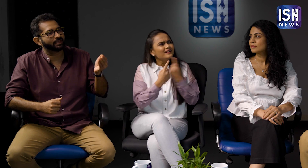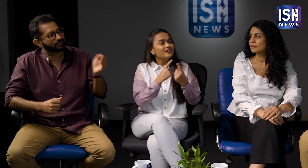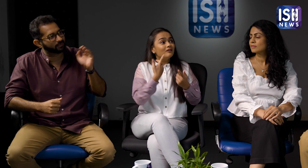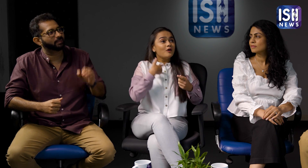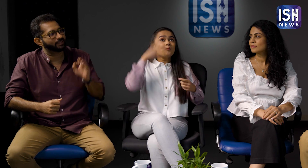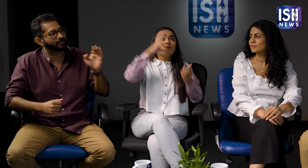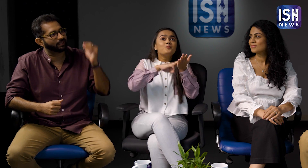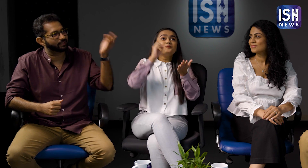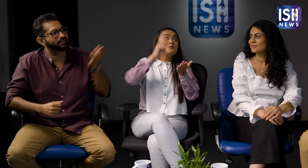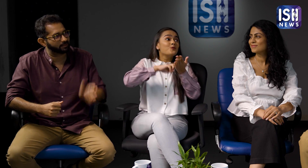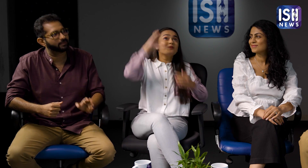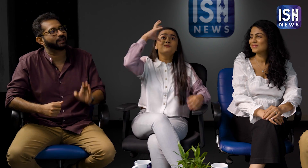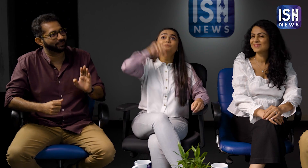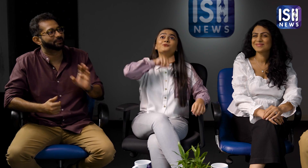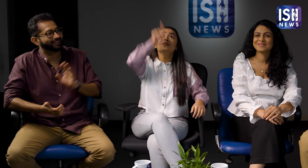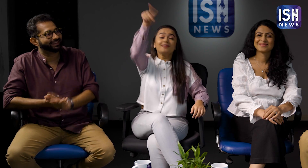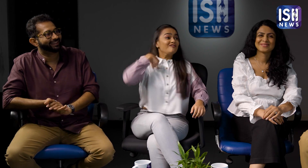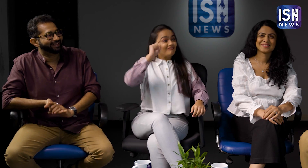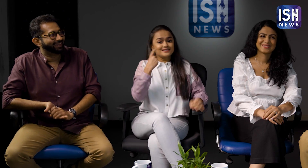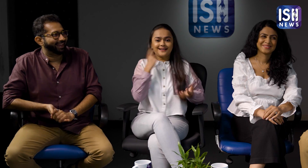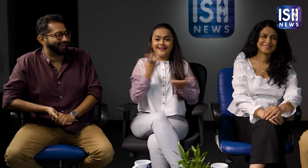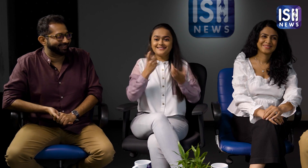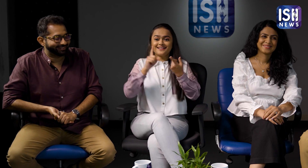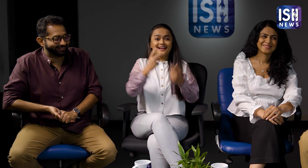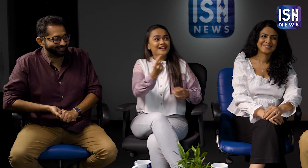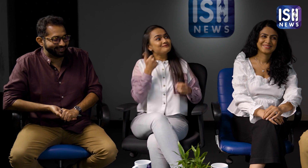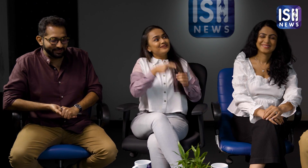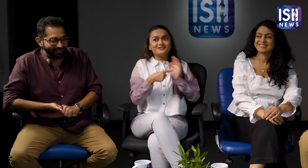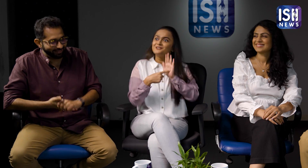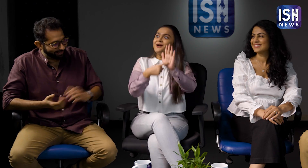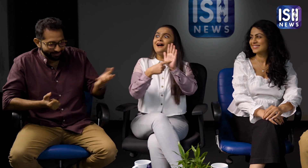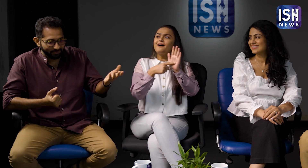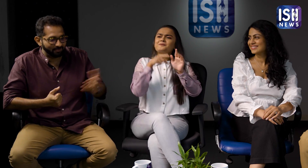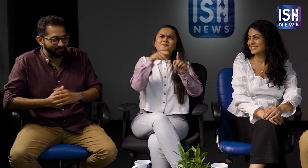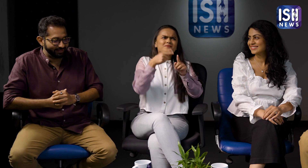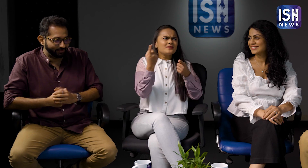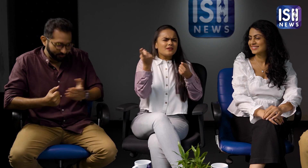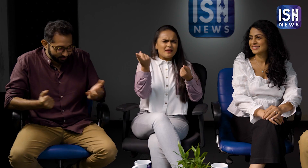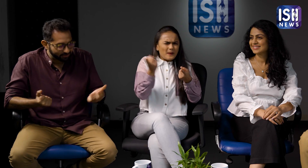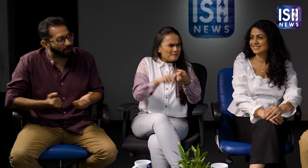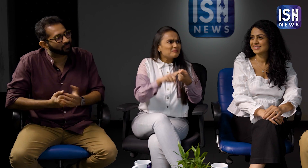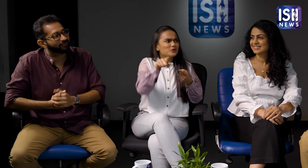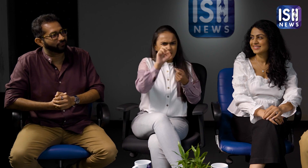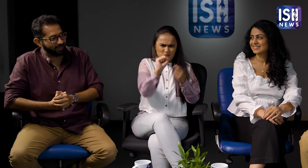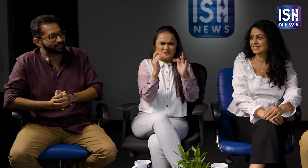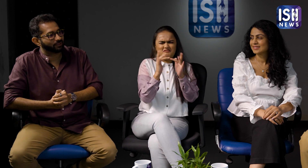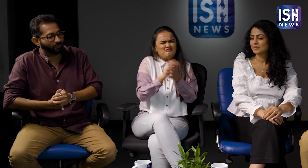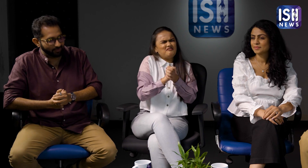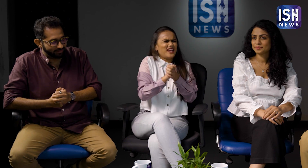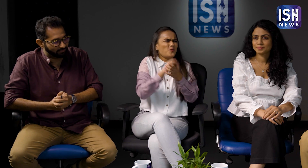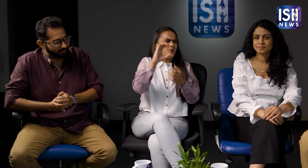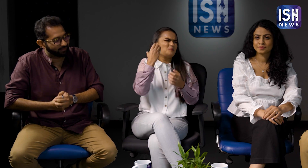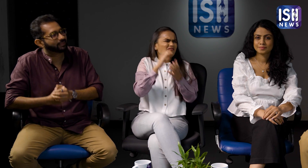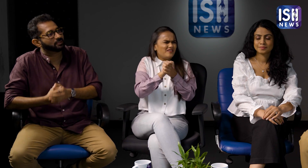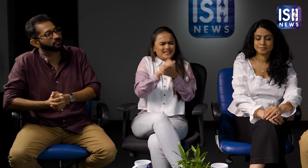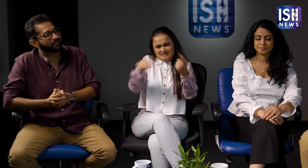मून पे जाएंगे सबसे पहली स्क्रीनिंग कच्छ एक्सप्रेस की ही होगी। And that's when he probably through his common friends